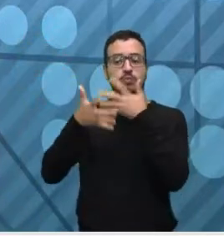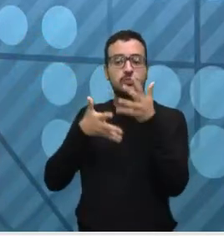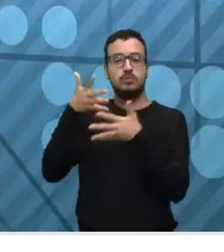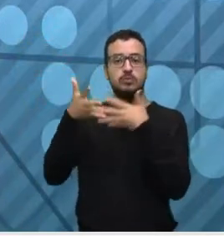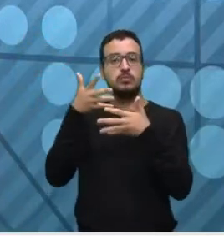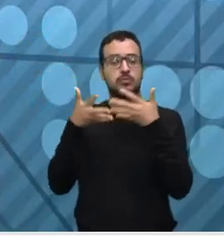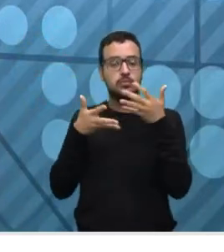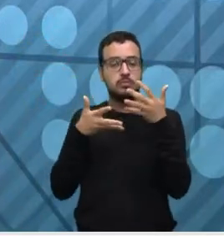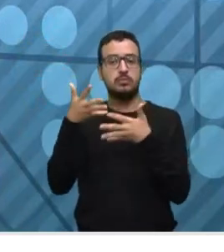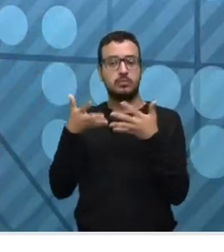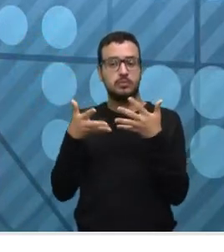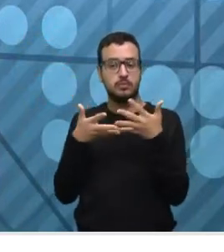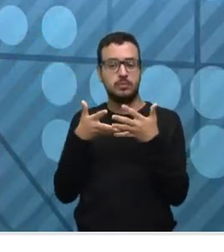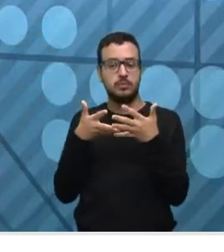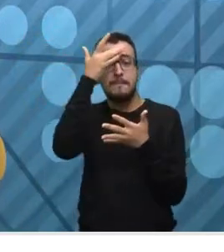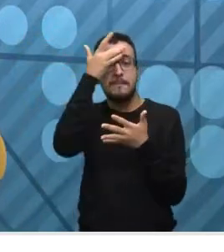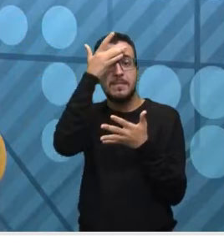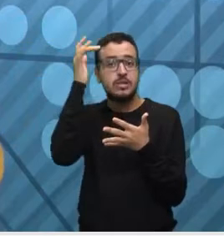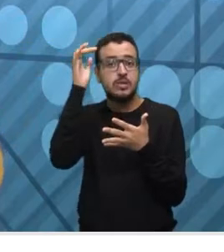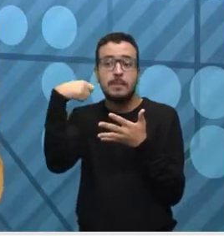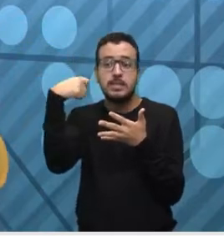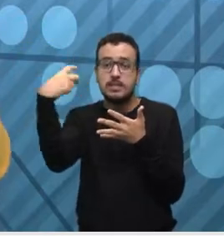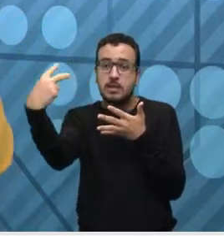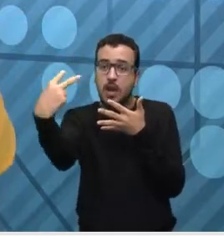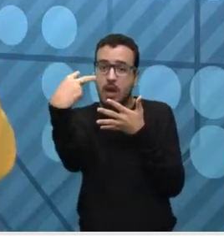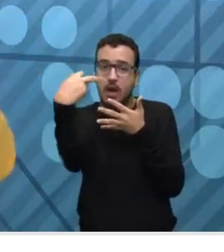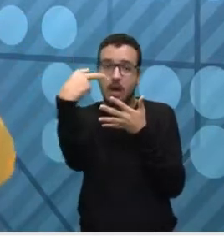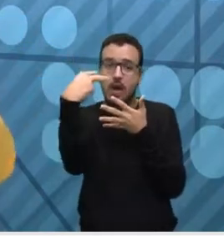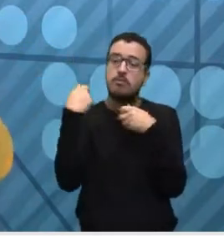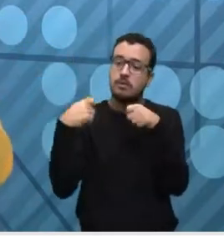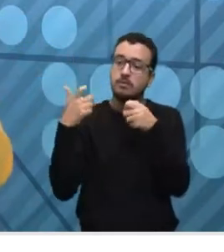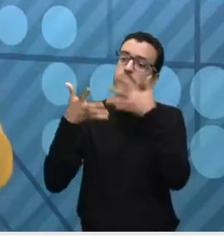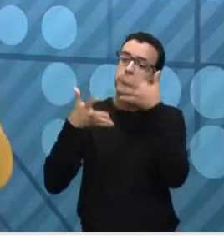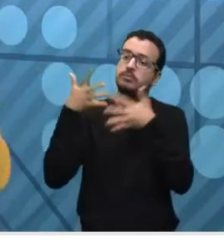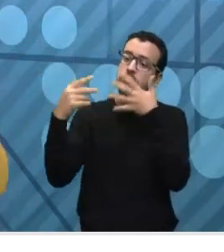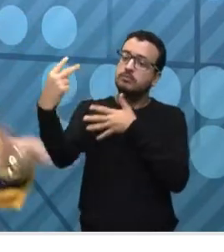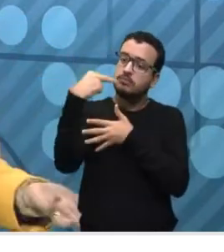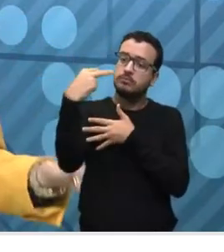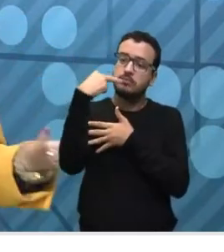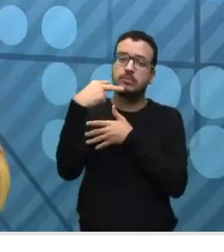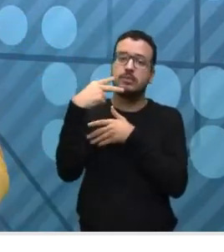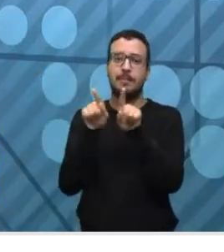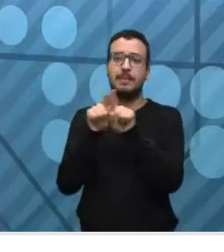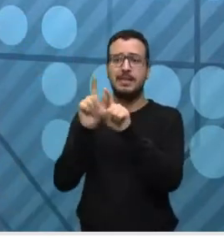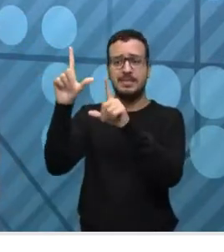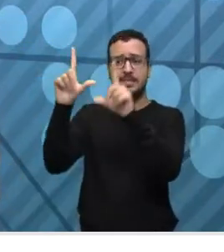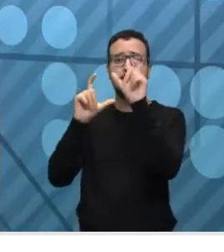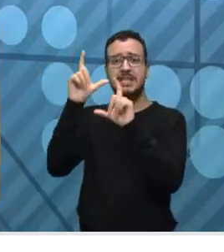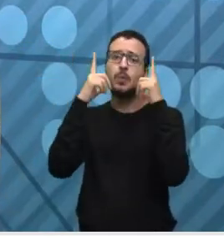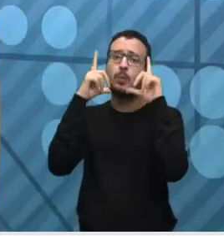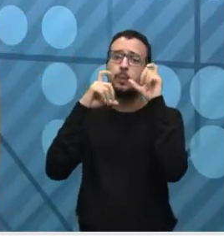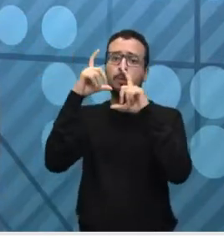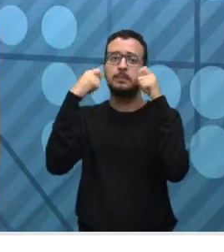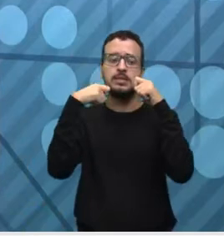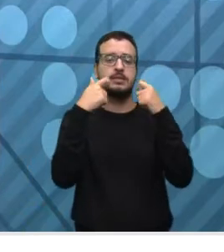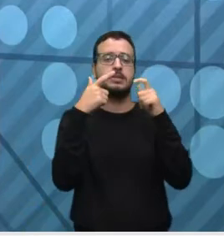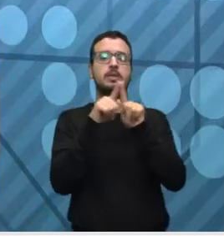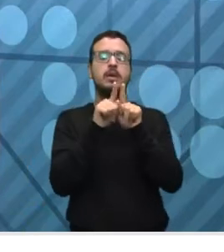Se concorda, né? A expressão facial vai retroalimentando, porque é chato você conversar com alguém e ele fica olhando para a cara